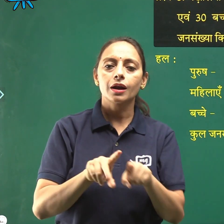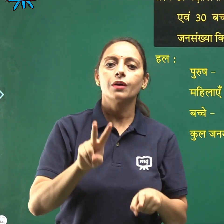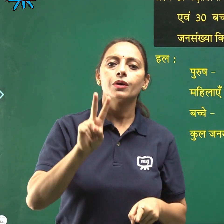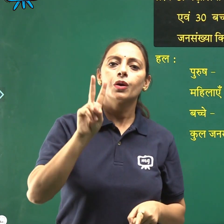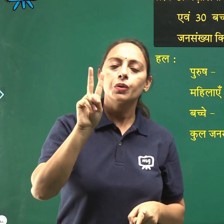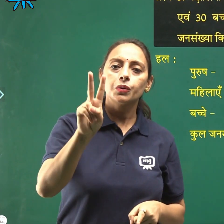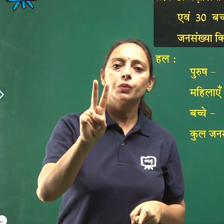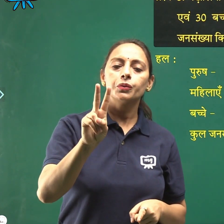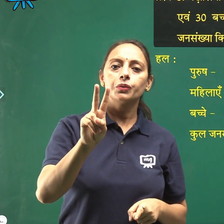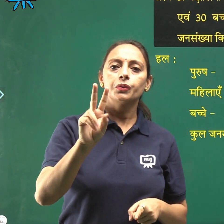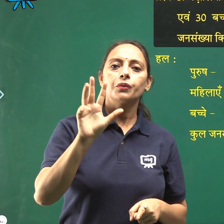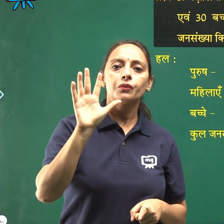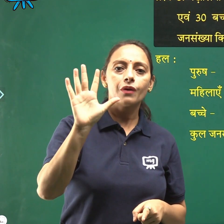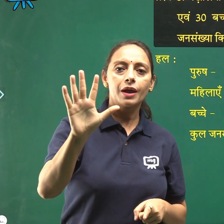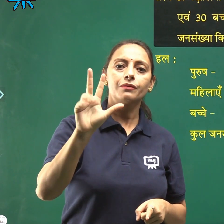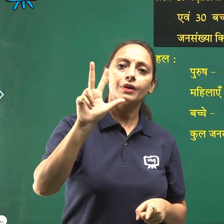258।